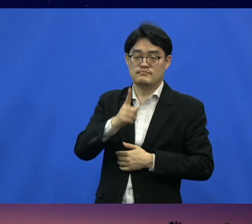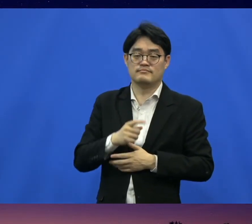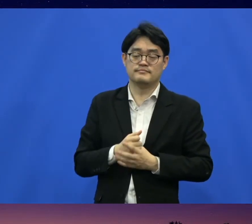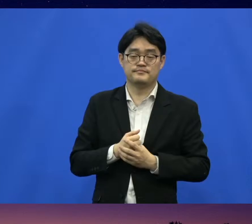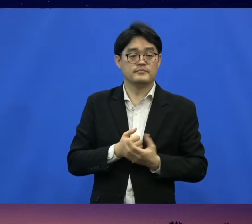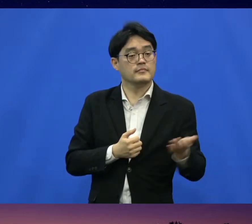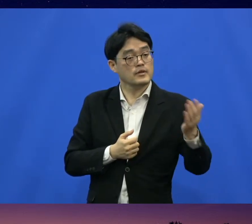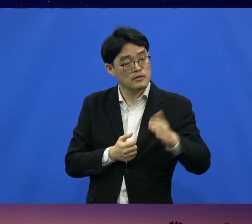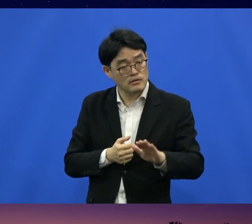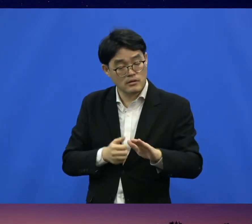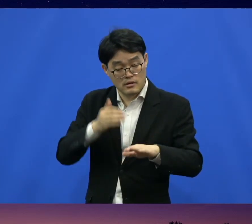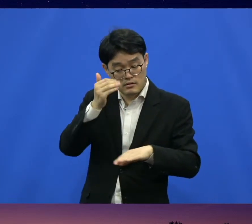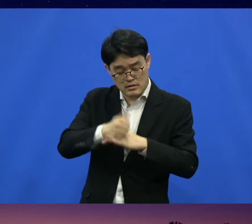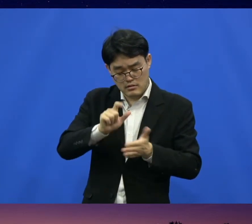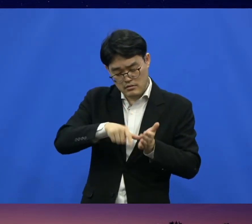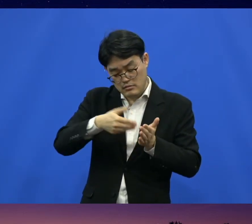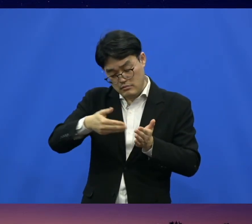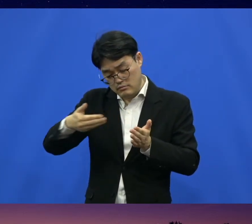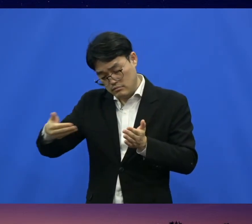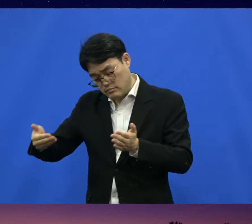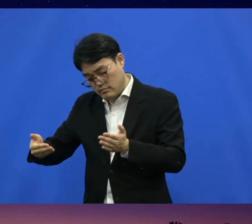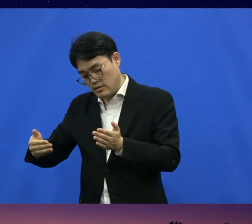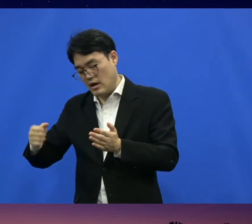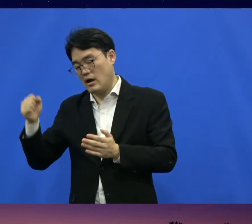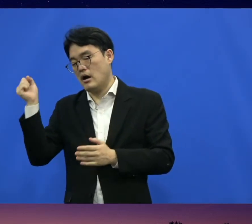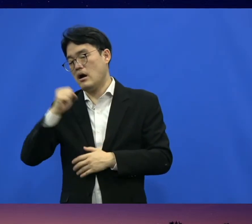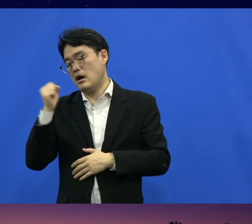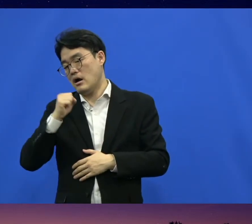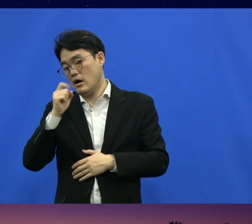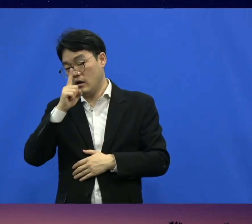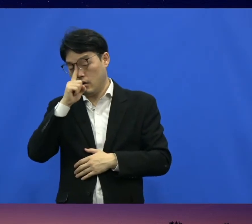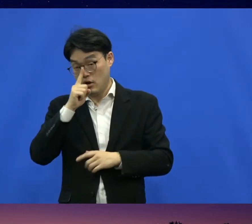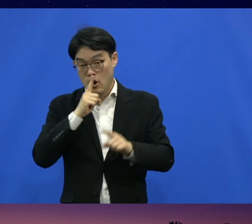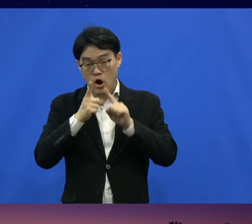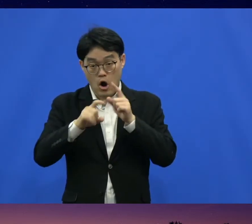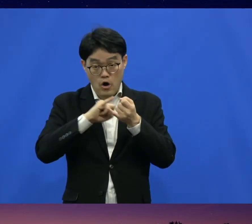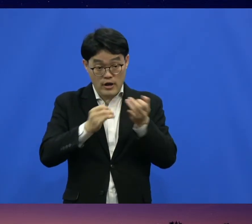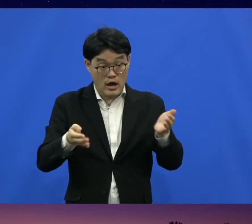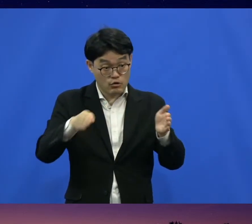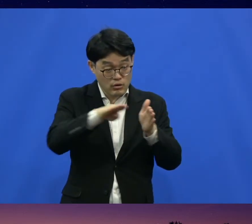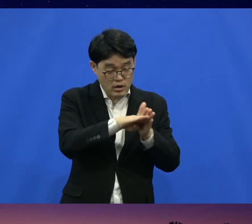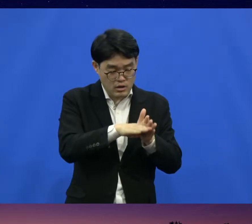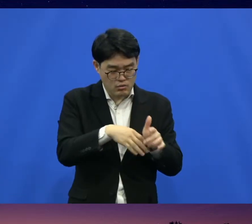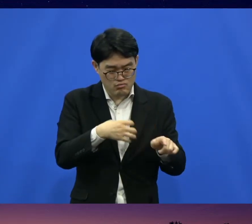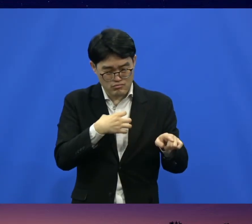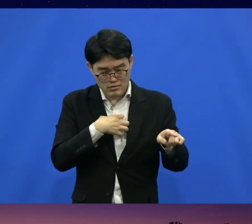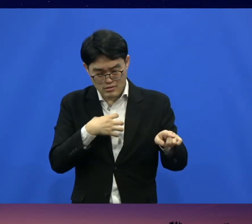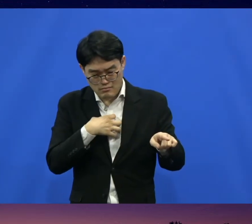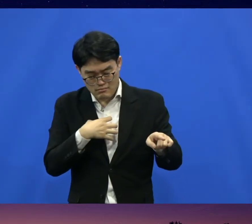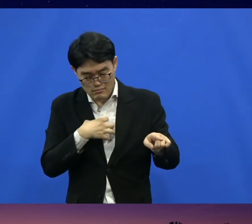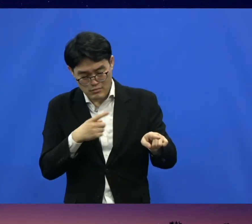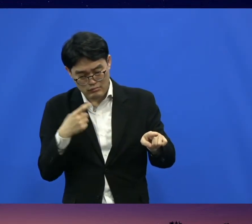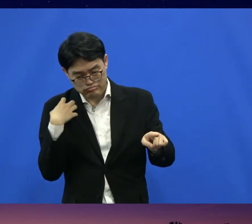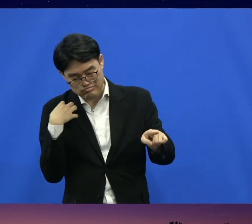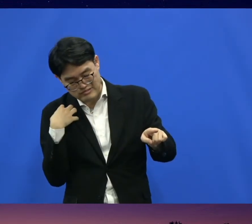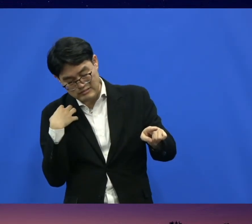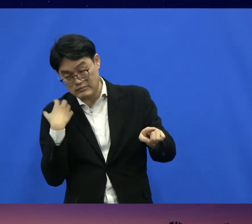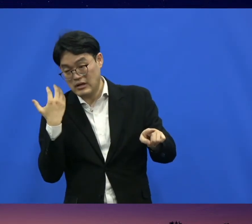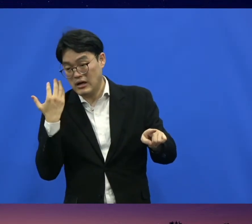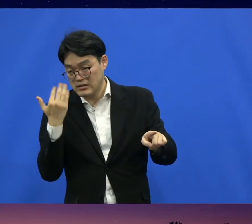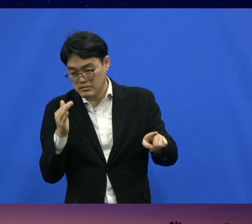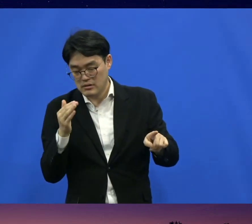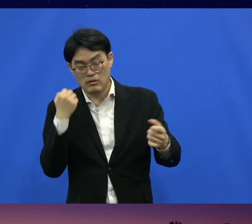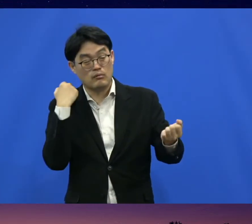그런데 돌아보니 그것이 법궤가 위험해 보이고 삶에 리스크를 주는 그런 부담스러운 것인데도